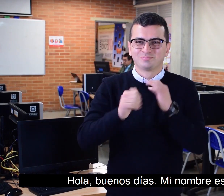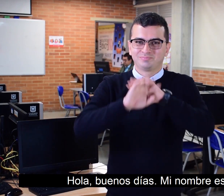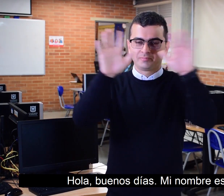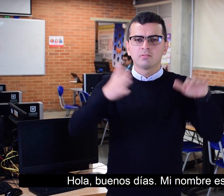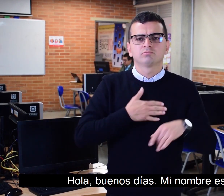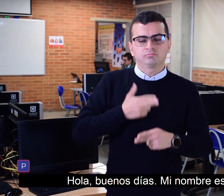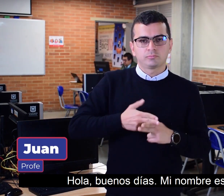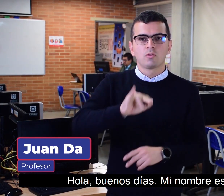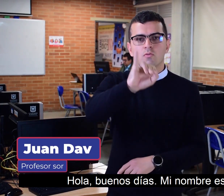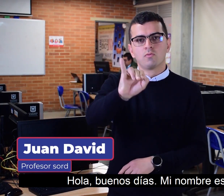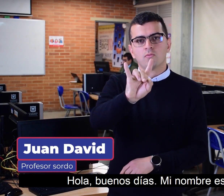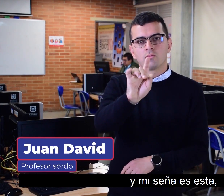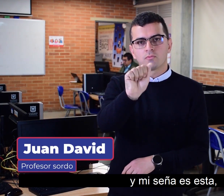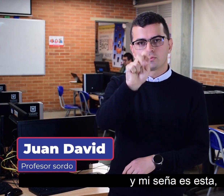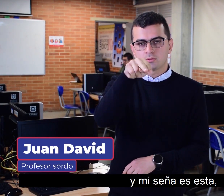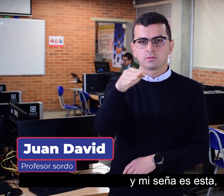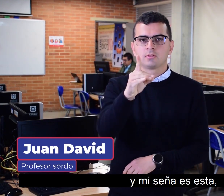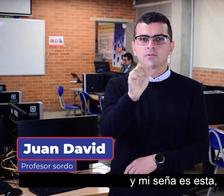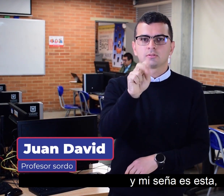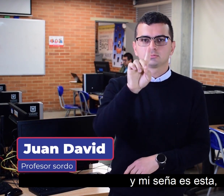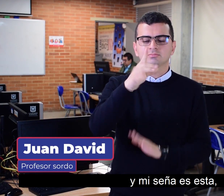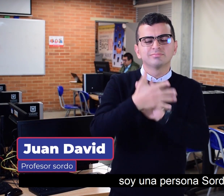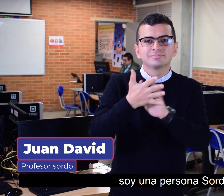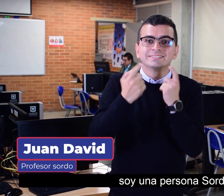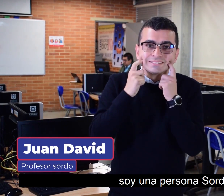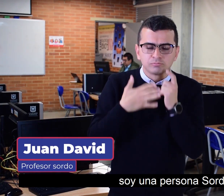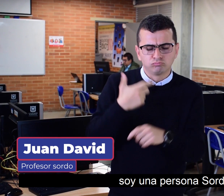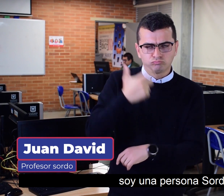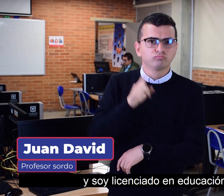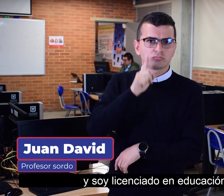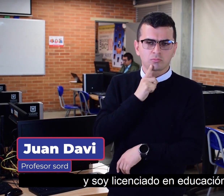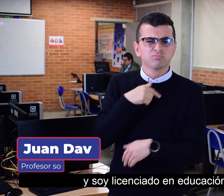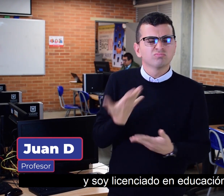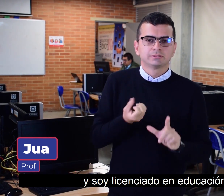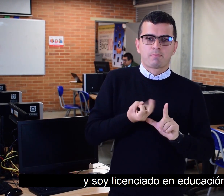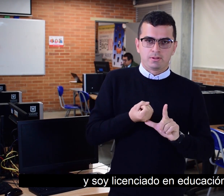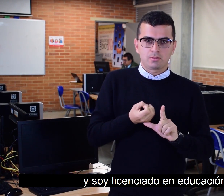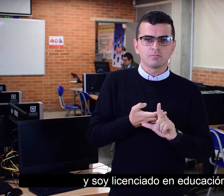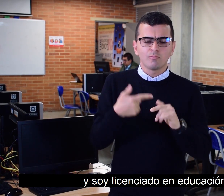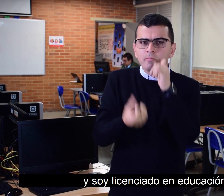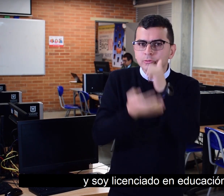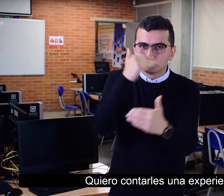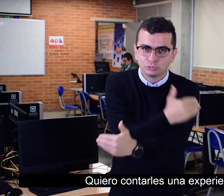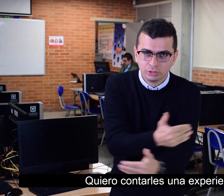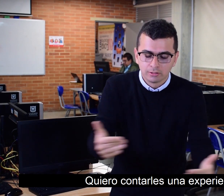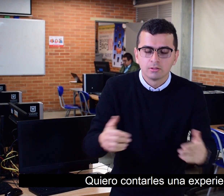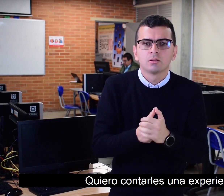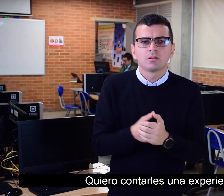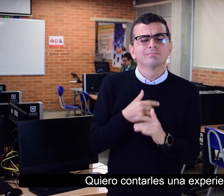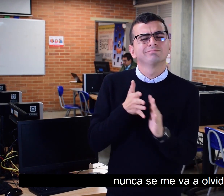buenos días. Mi nombre es Juan David. Mi seña es esta. Soy una persona sorda y soy licenciado en educación infantil. Quiero contarles una experiencia que nunca